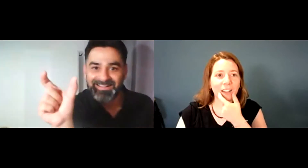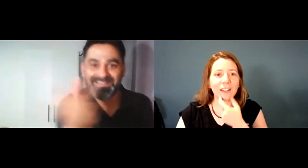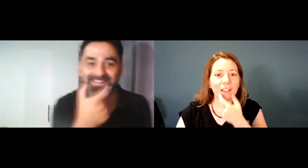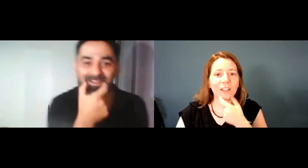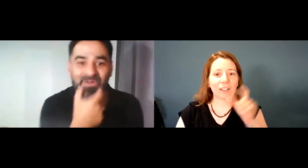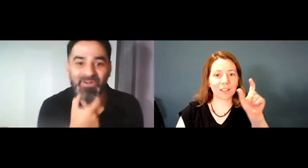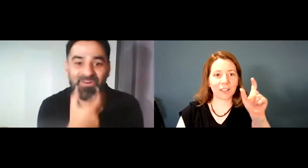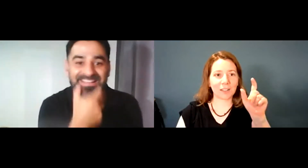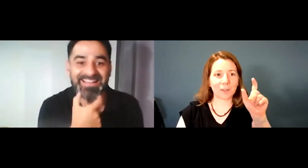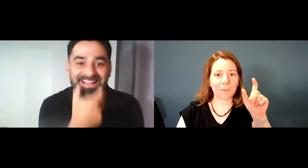¿Por qué?